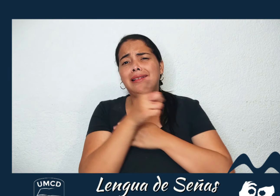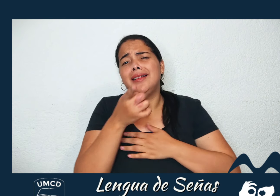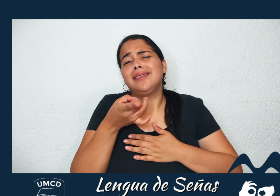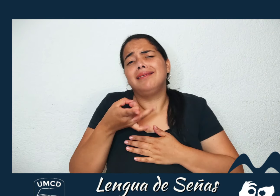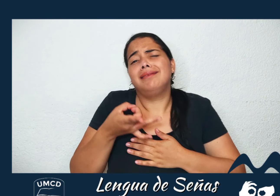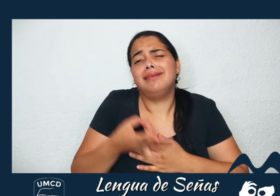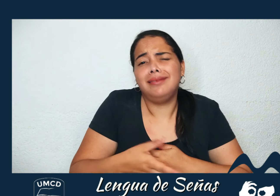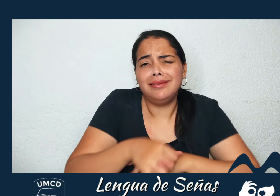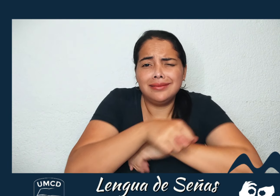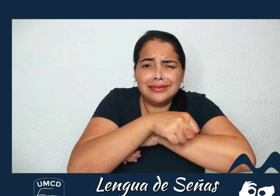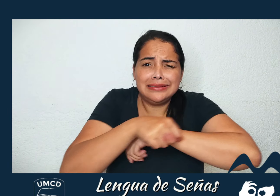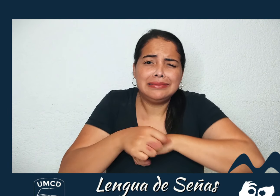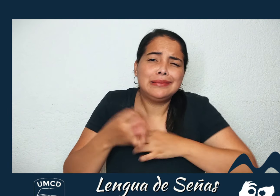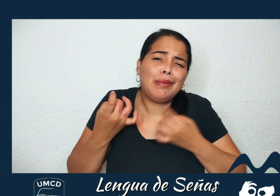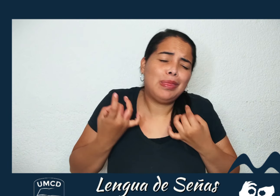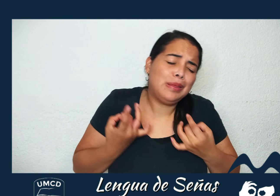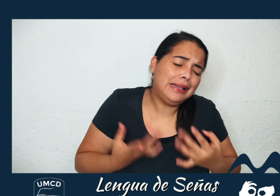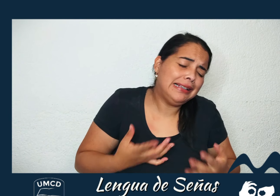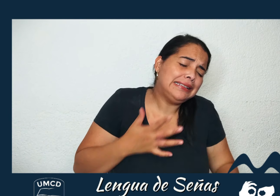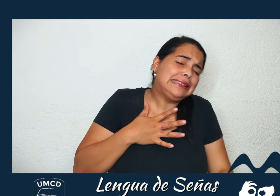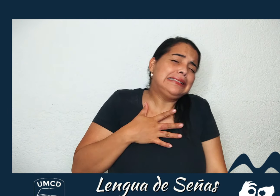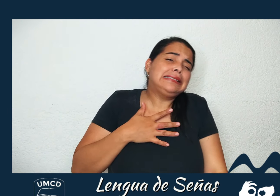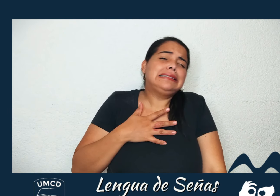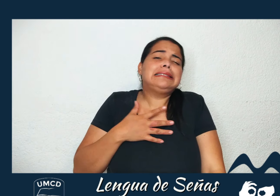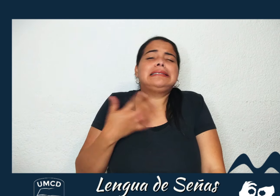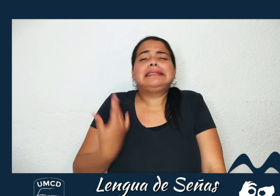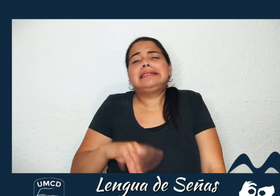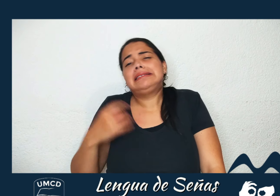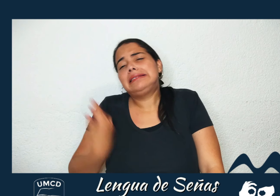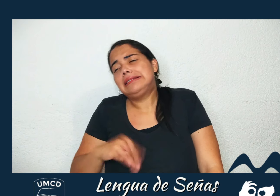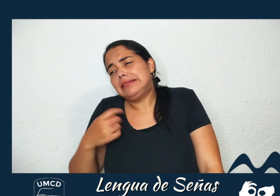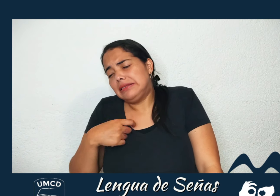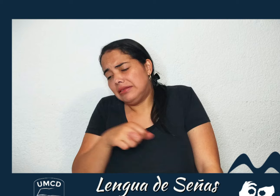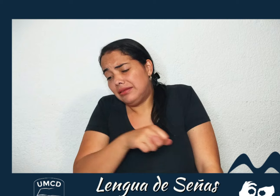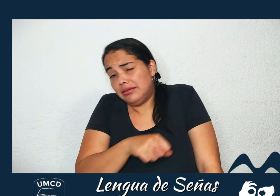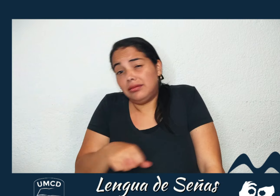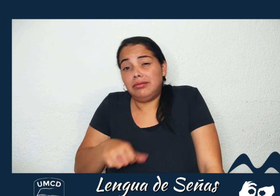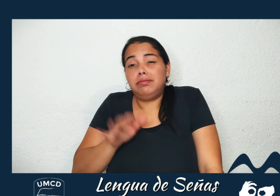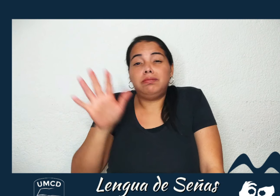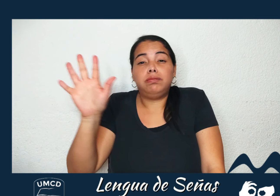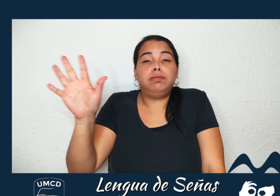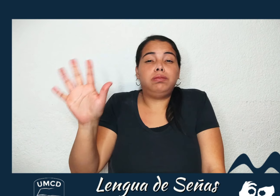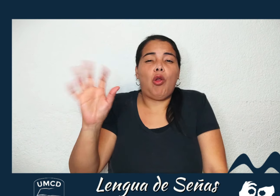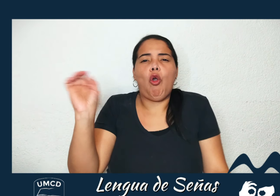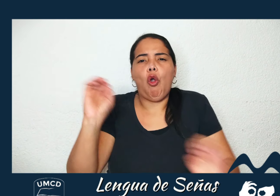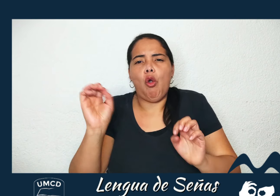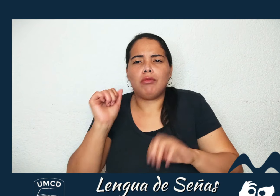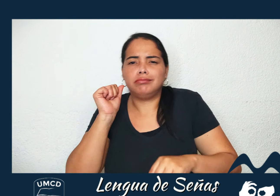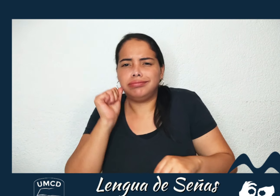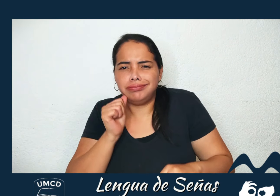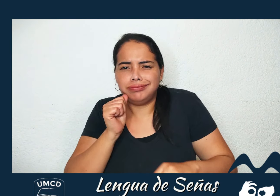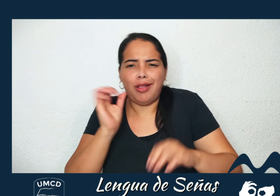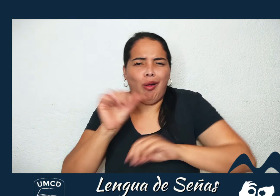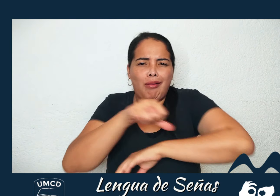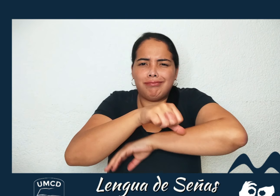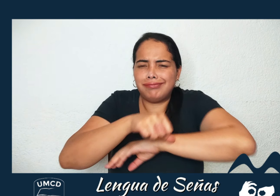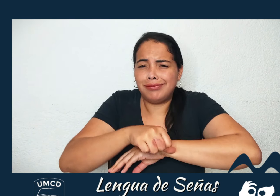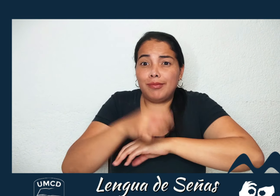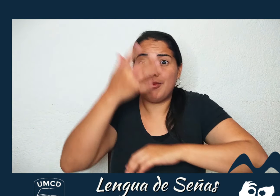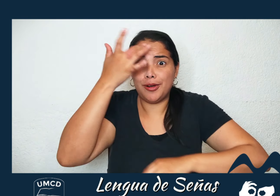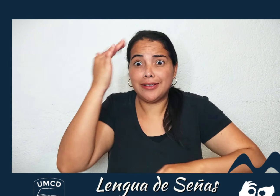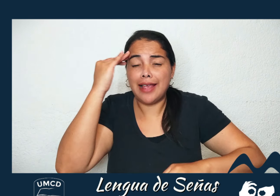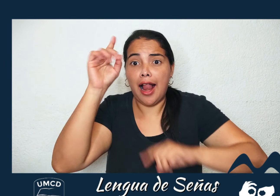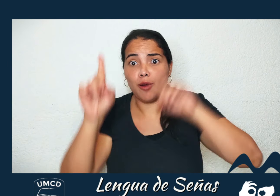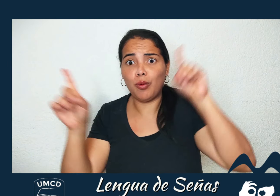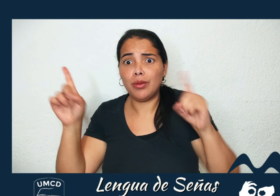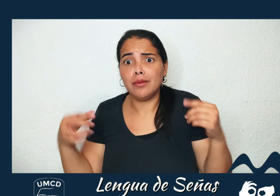que eso genera es muy fuerte. Y muchas veces, por miedo a eso, muchos deciden no operarse, porque